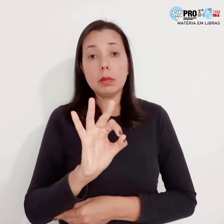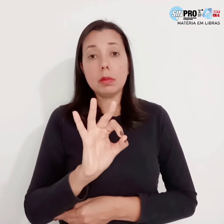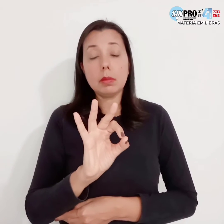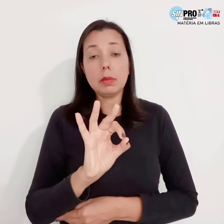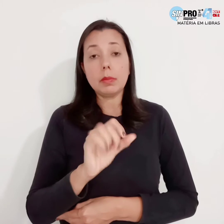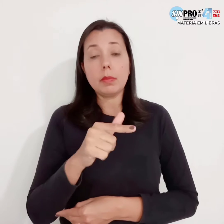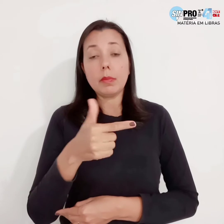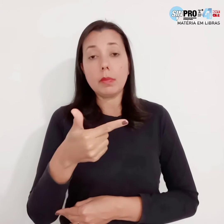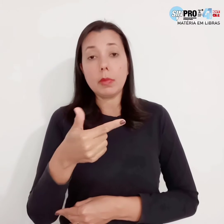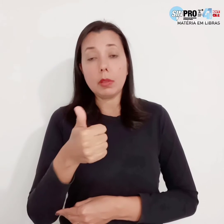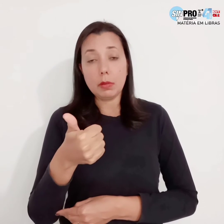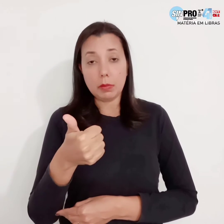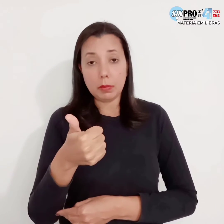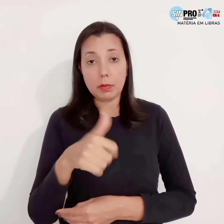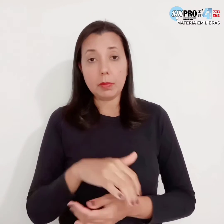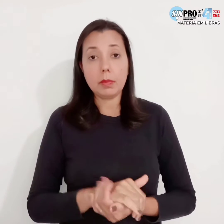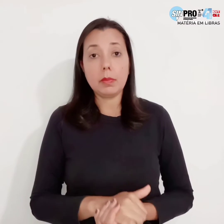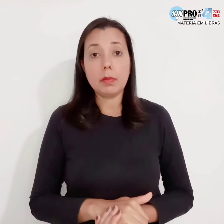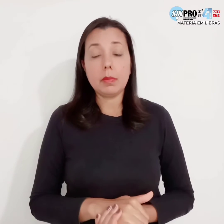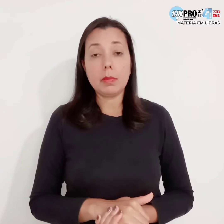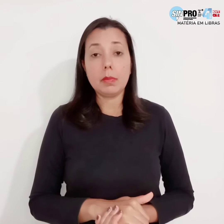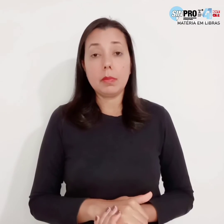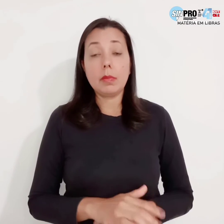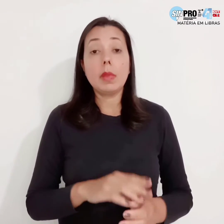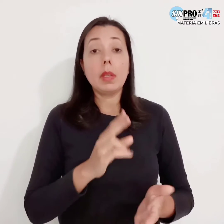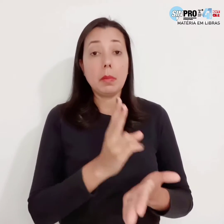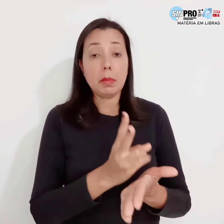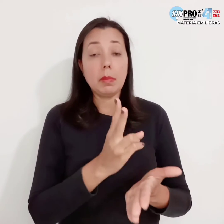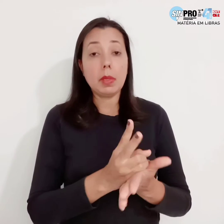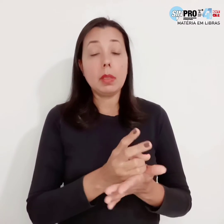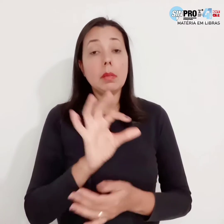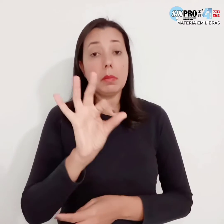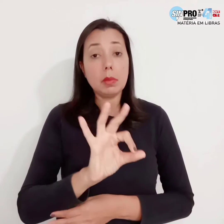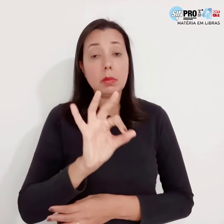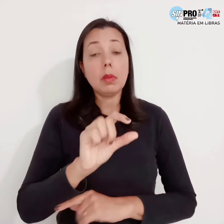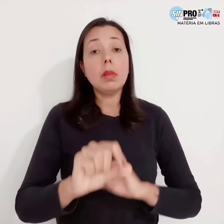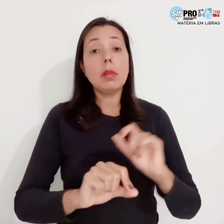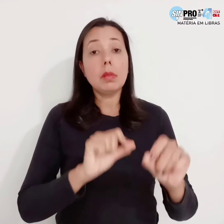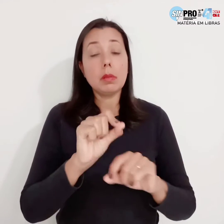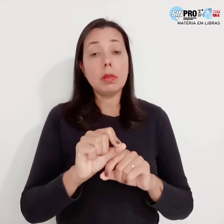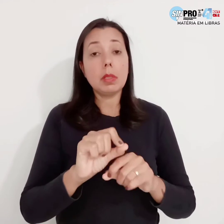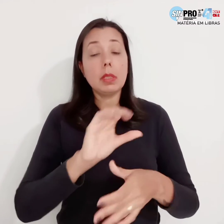em 2021, mesmo percentual da classe baixa.